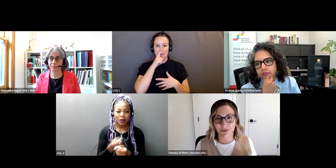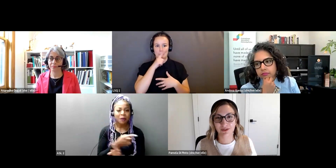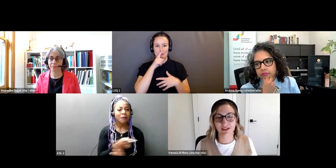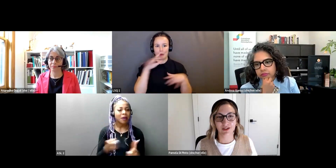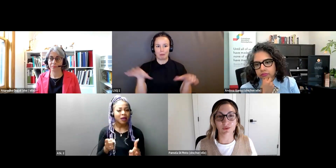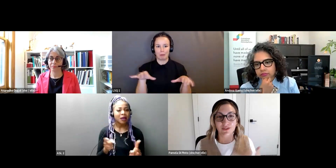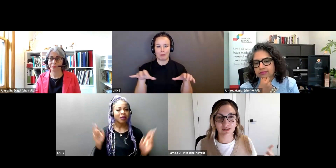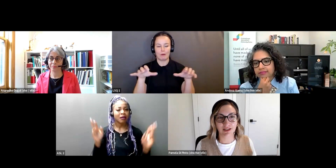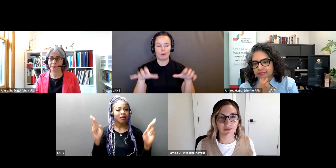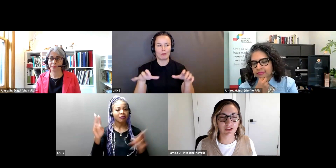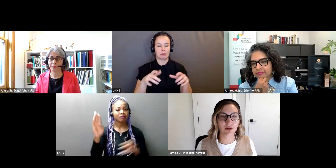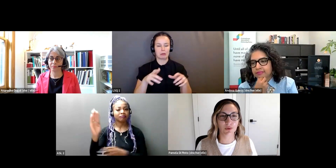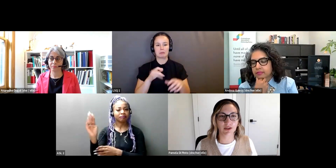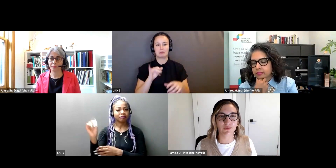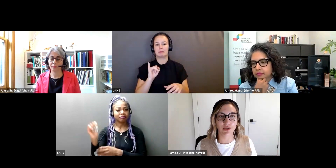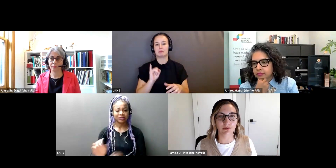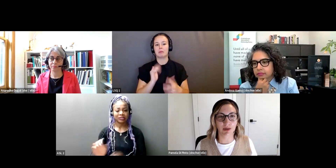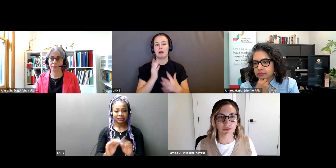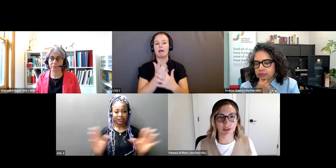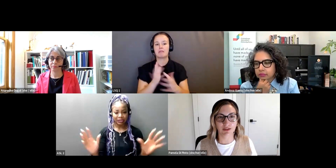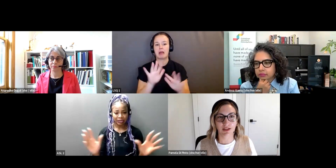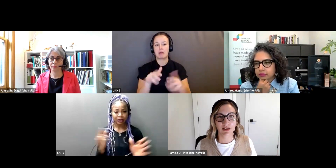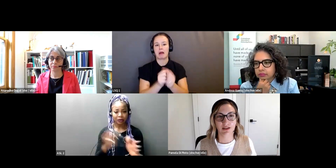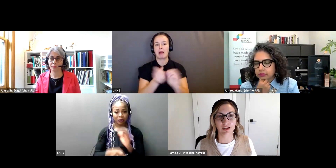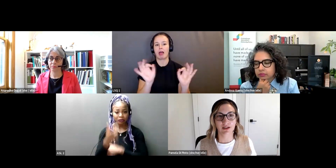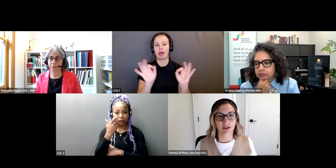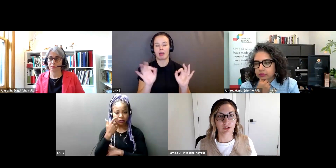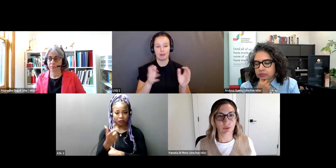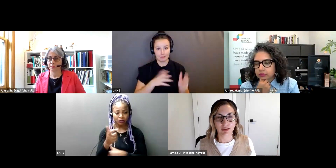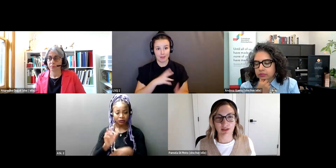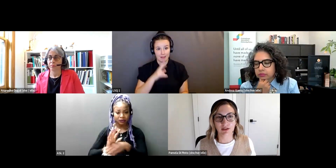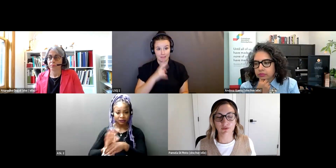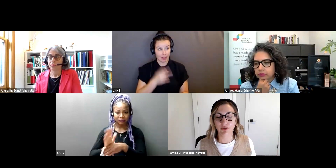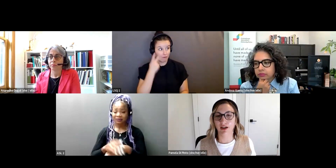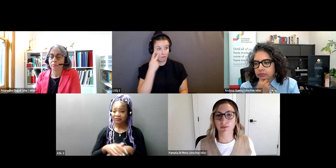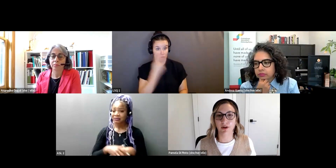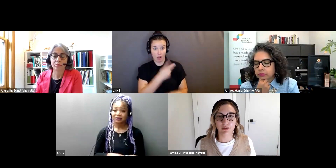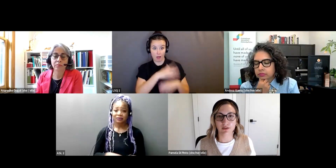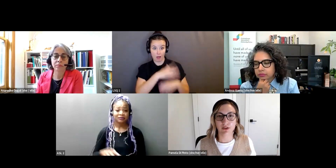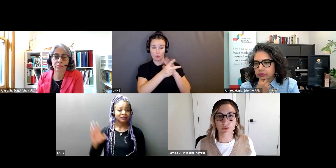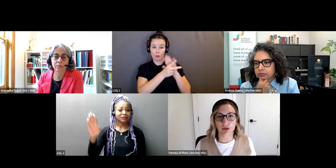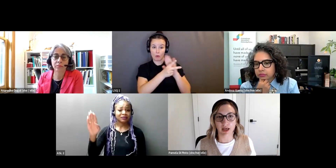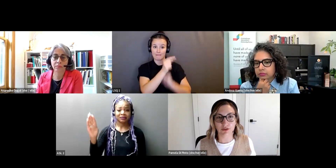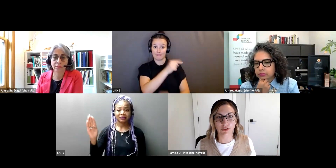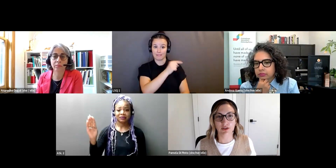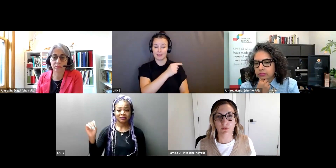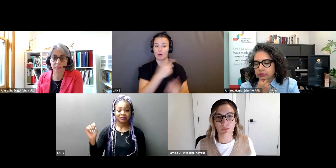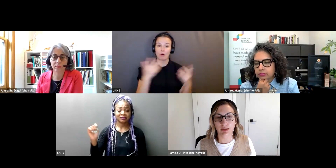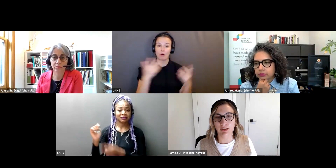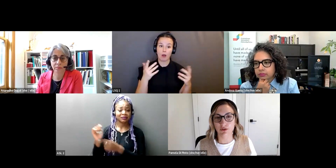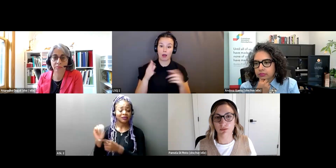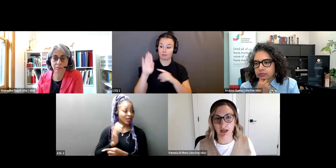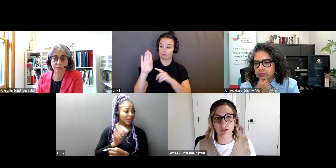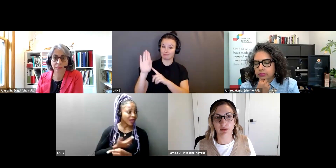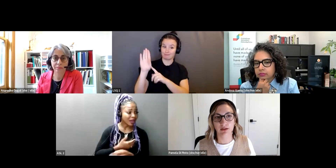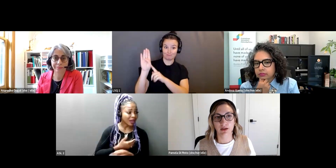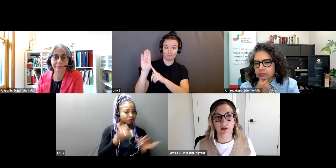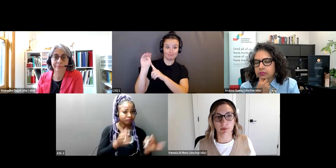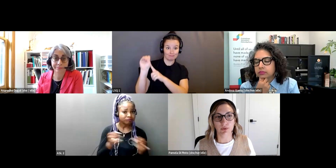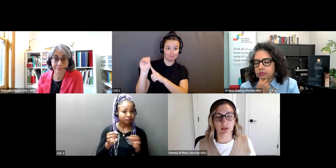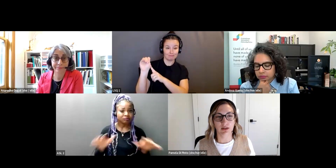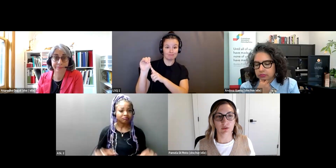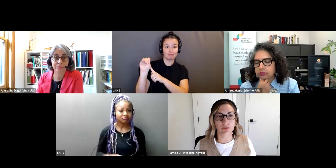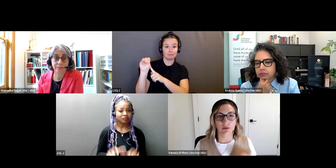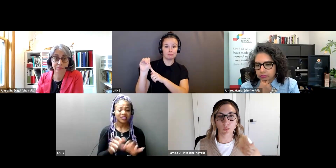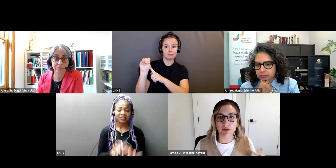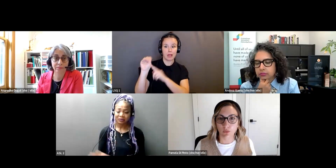nos actions ne changent pas la donne. Mais ce que vous voyez dans la vidéo, c'est que ce signal-là